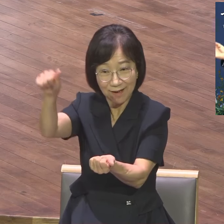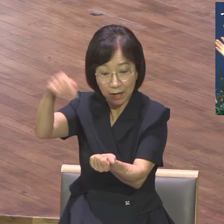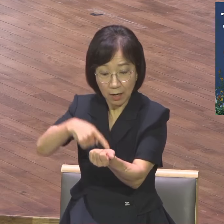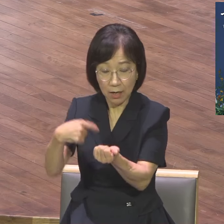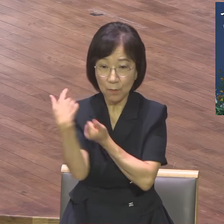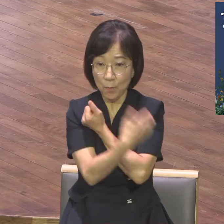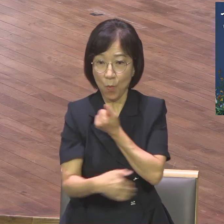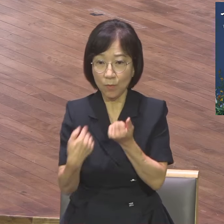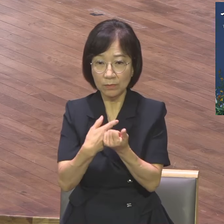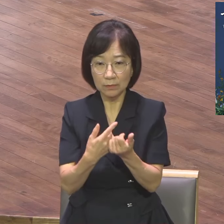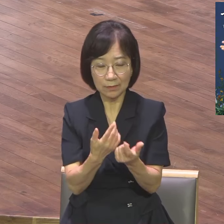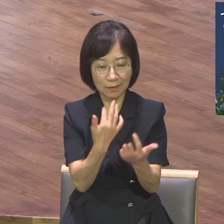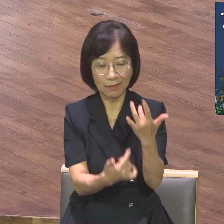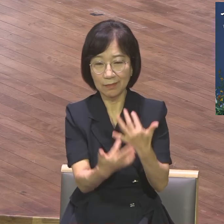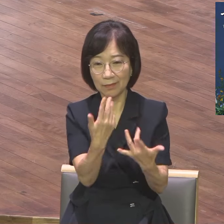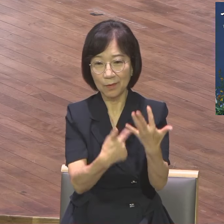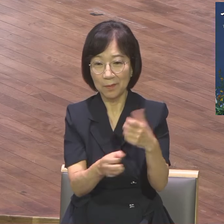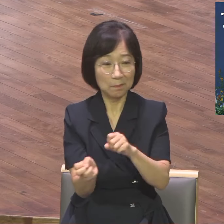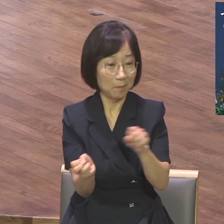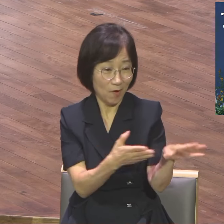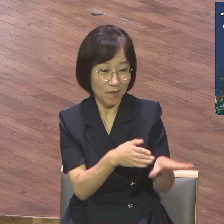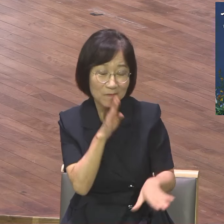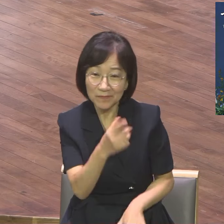화장해서 버리면 끝이에요. 육체는 아무것도 아니에요.